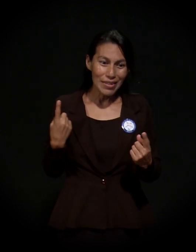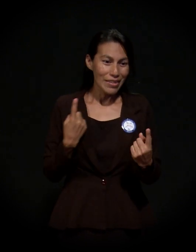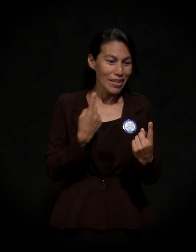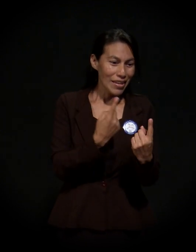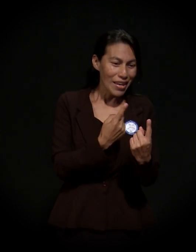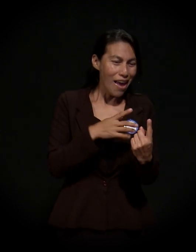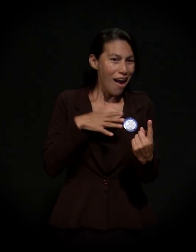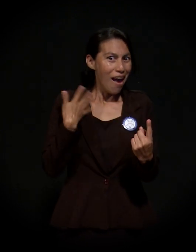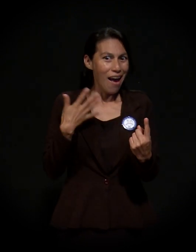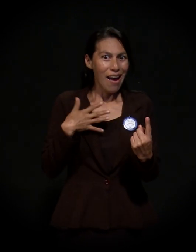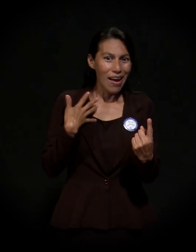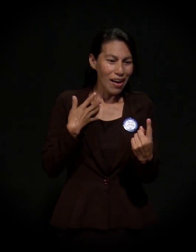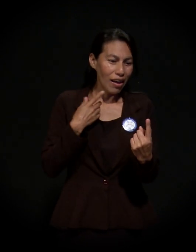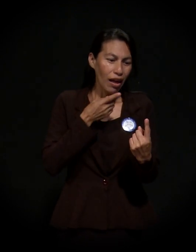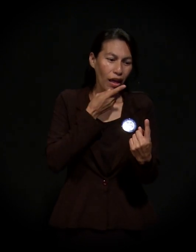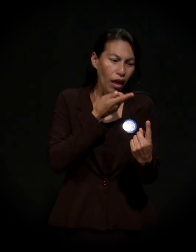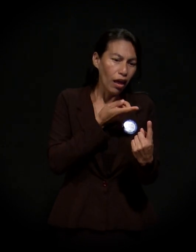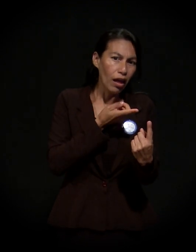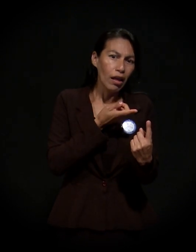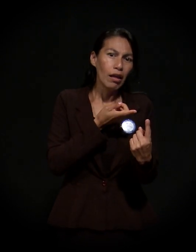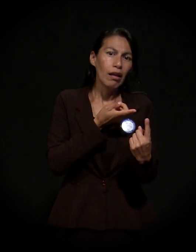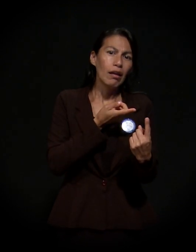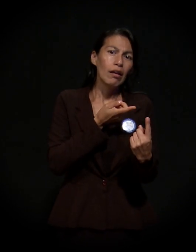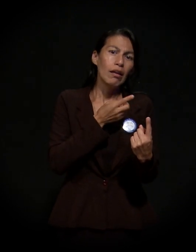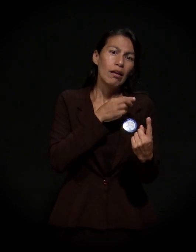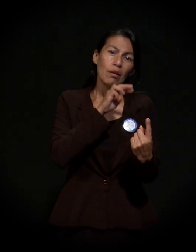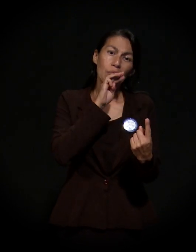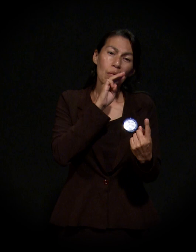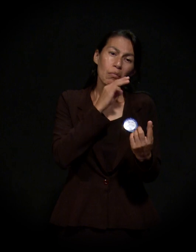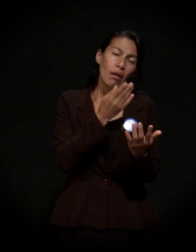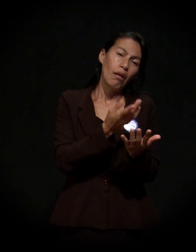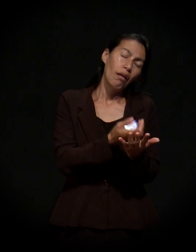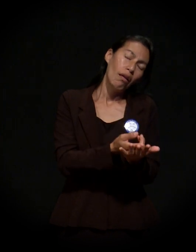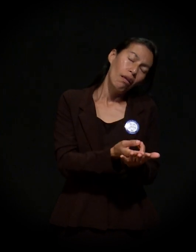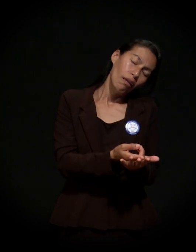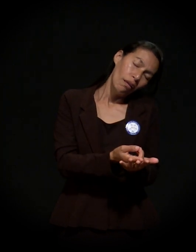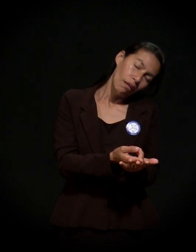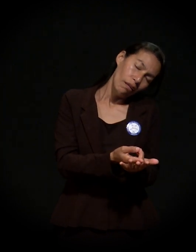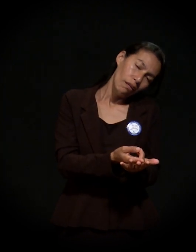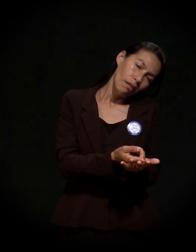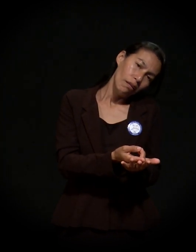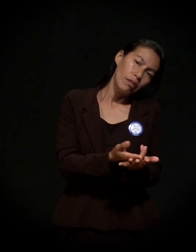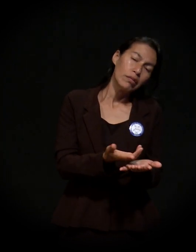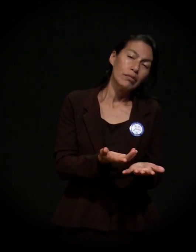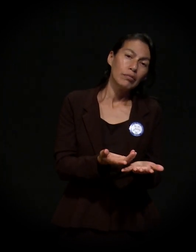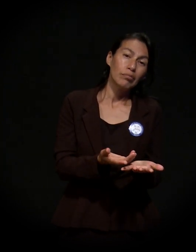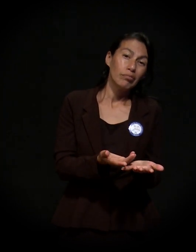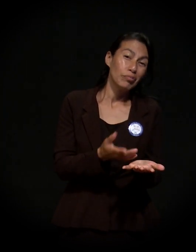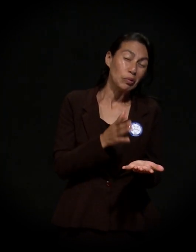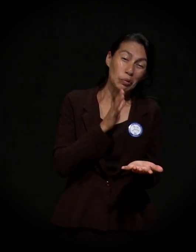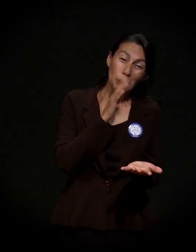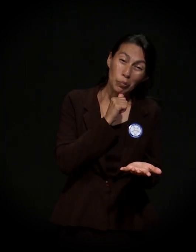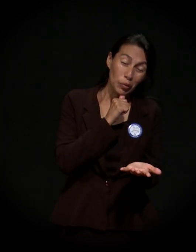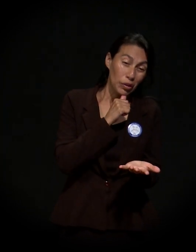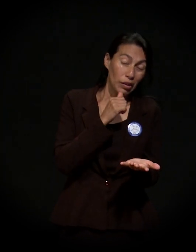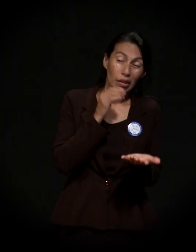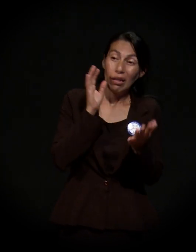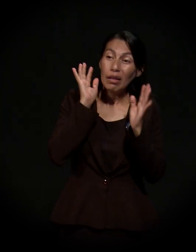profesional, pero ella no podía oírme, no podía contestar y podía compartir